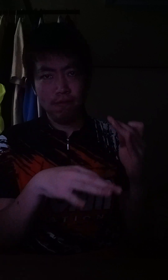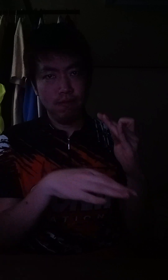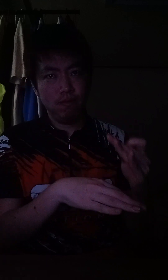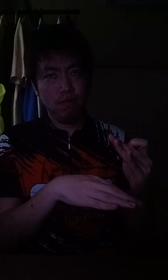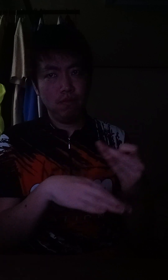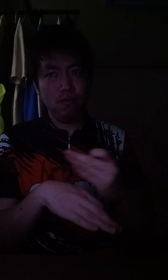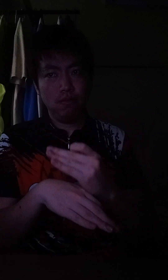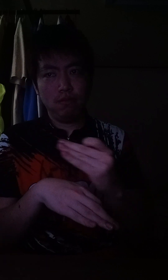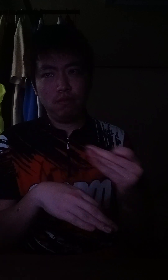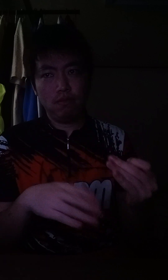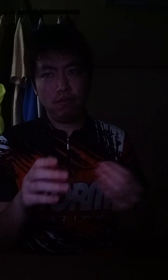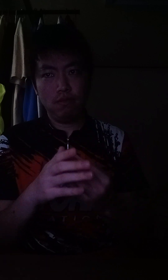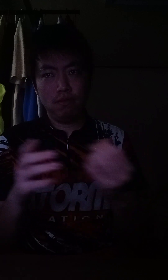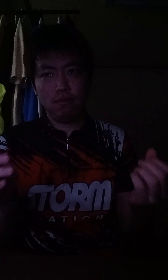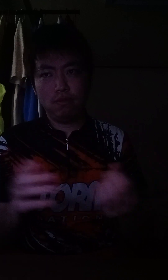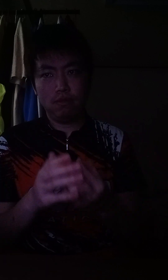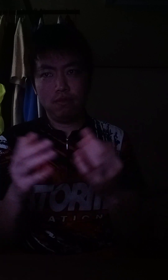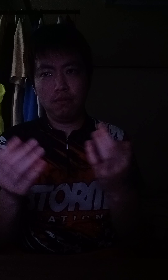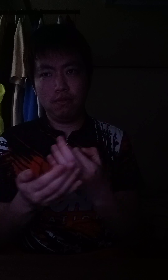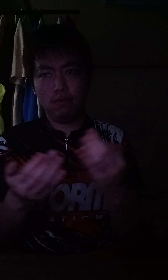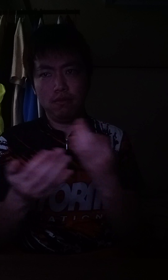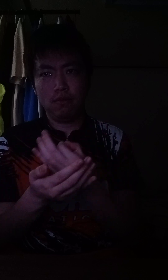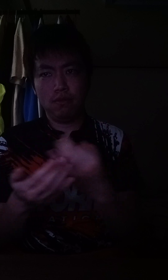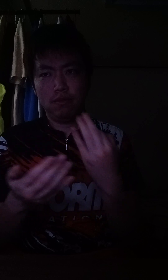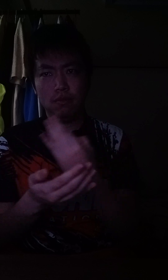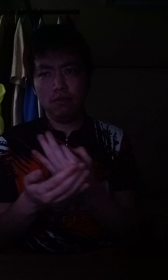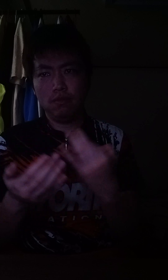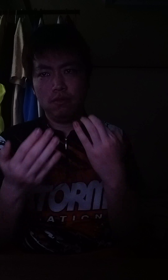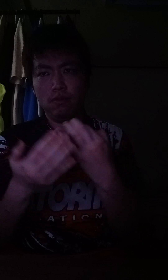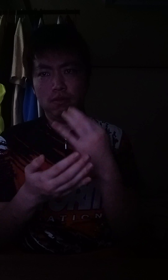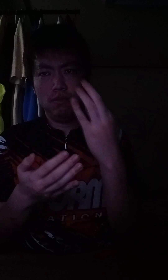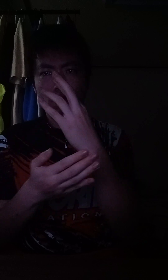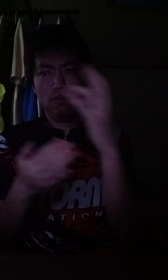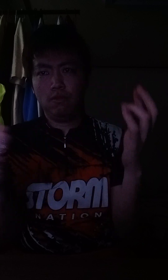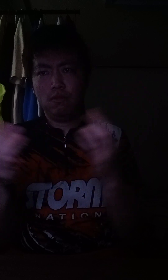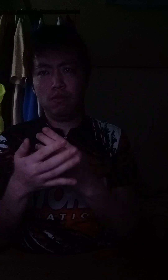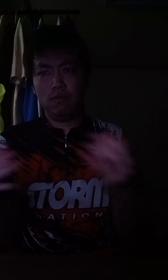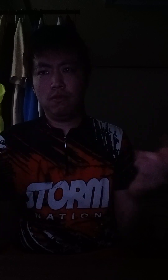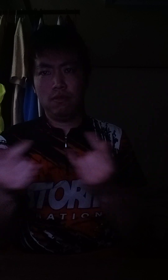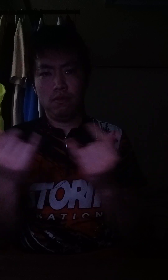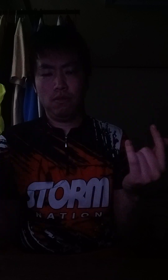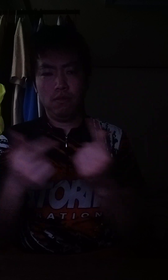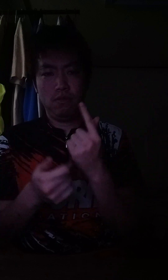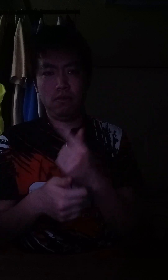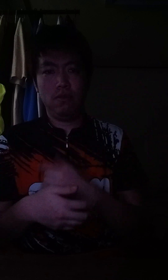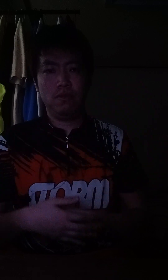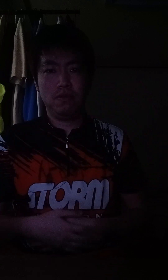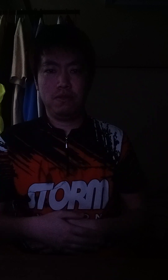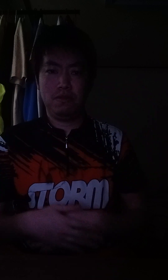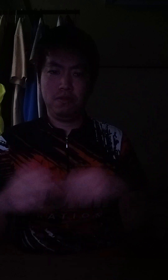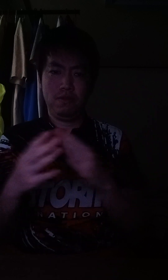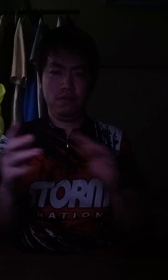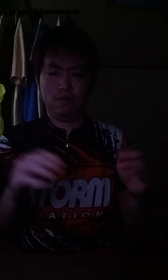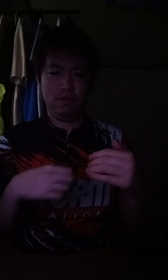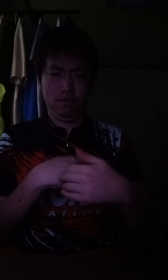그 스테로이드의 영향이 없다고는 할 수 없을 것 같아요. 그렇게 승현이의 병원 생활은